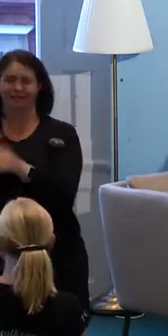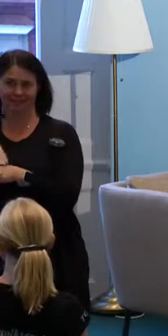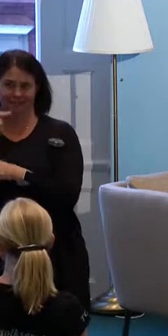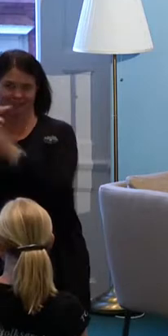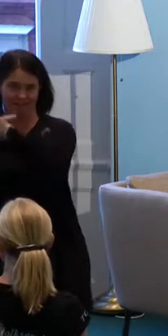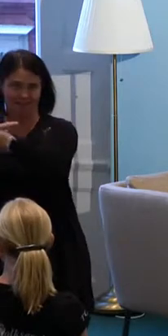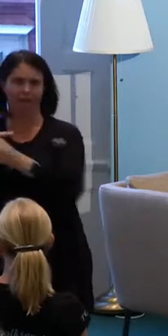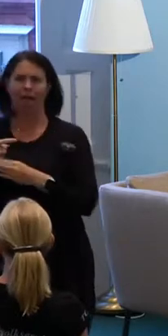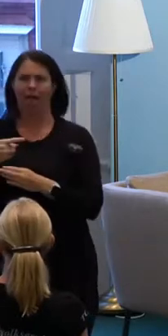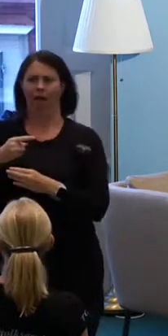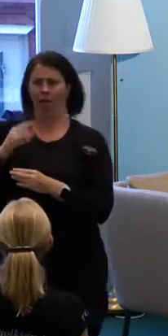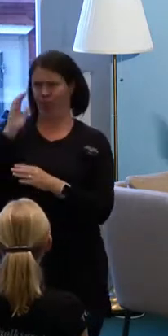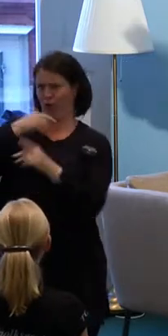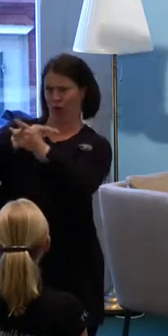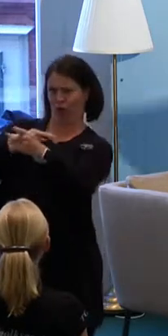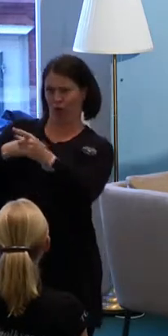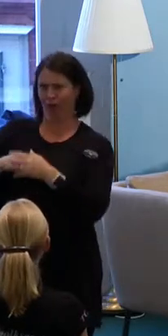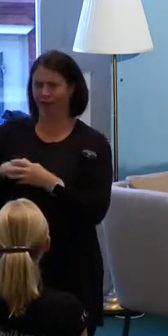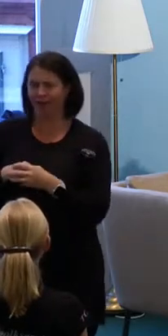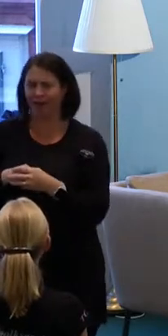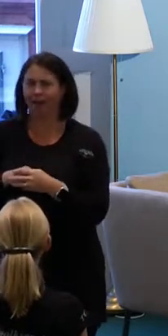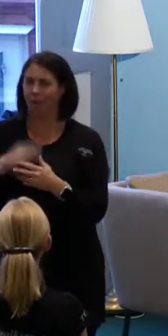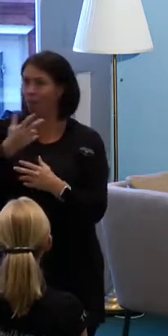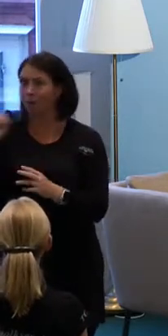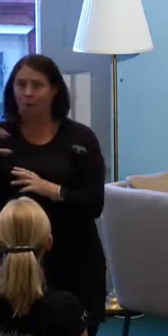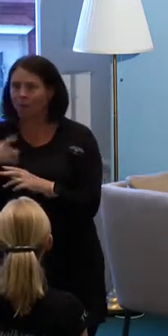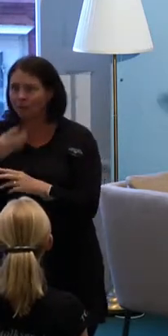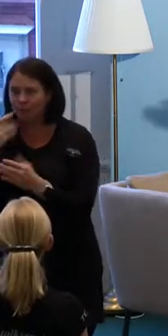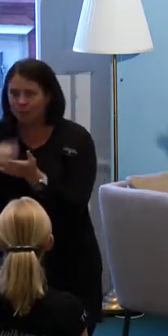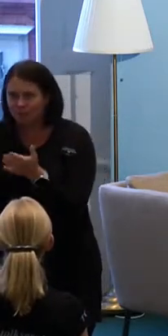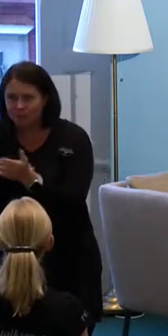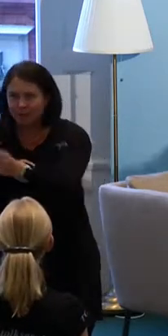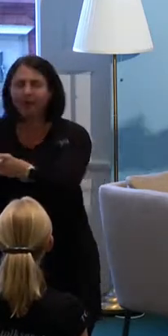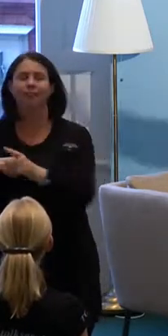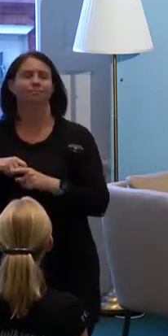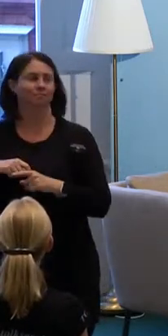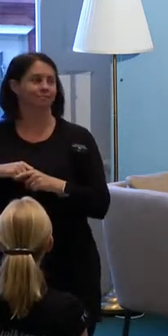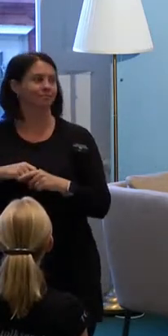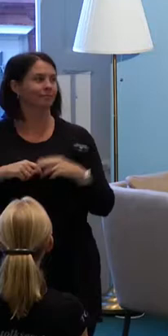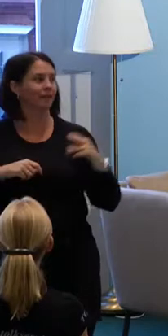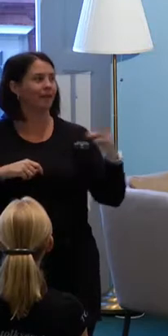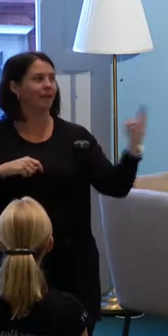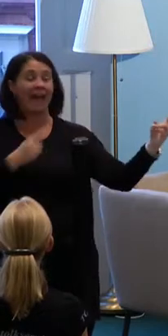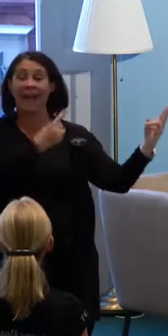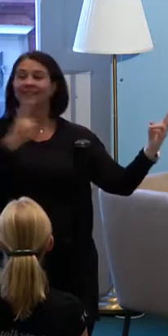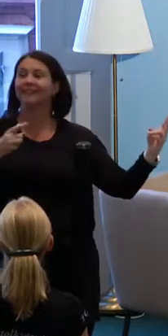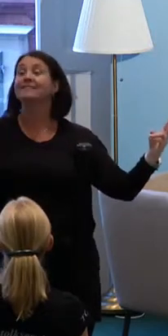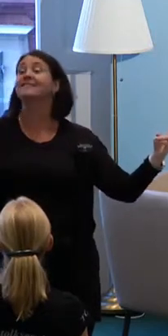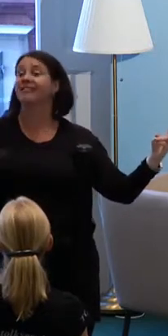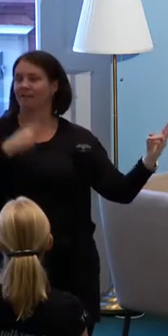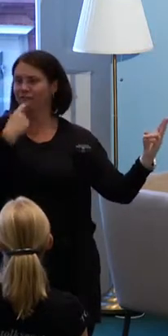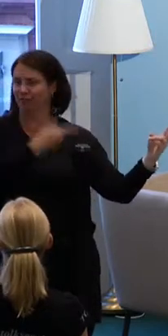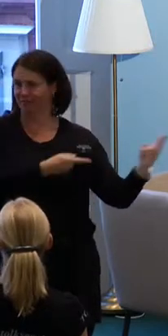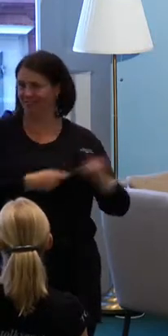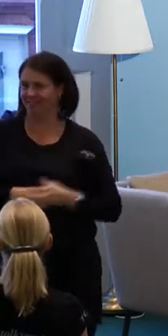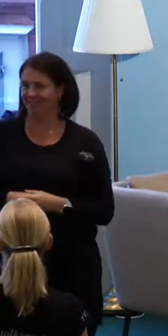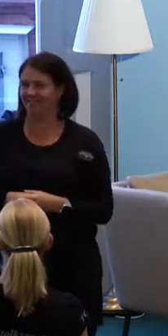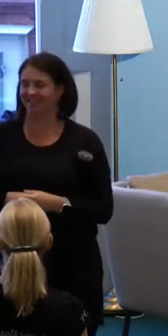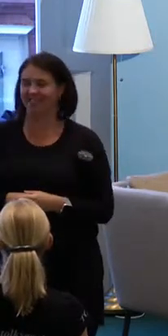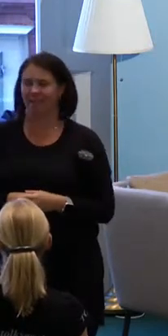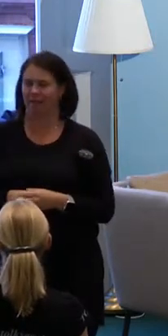2-1, det var lite modest. Det var inte sådär spirituellt, 8-0 eller något sånt, utan 2-1. 1-1 straffar,